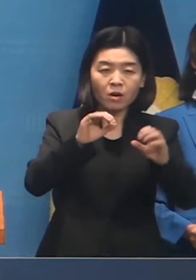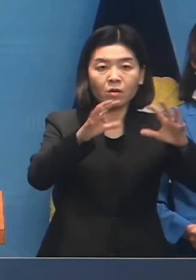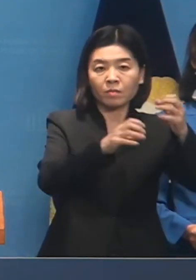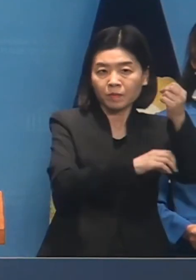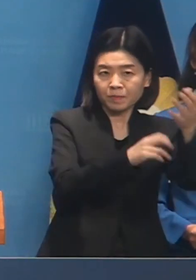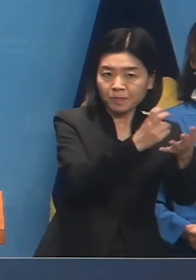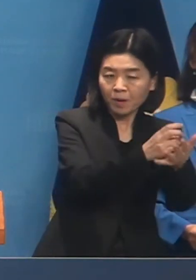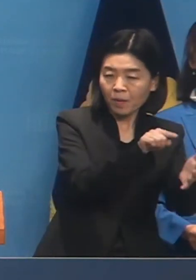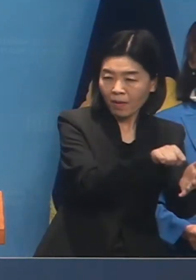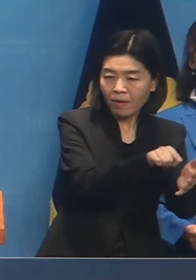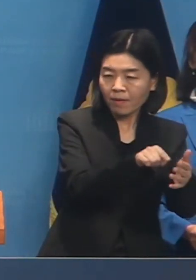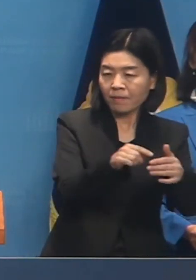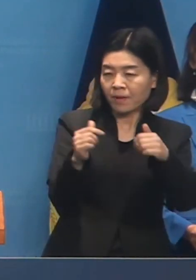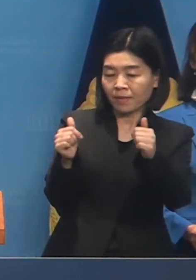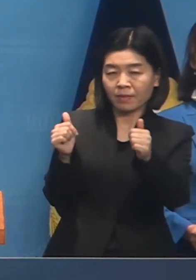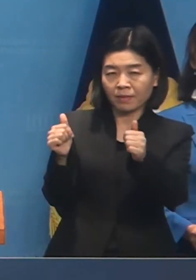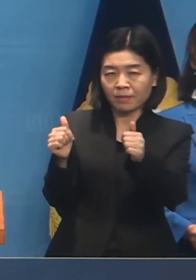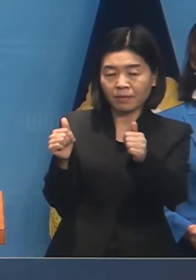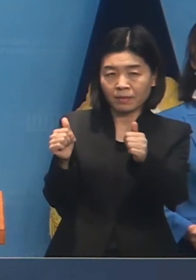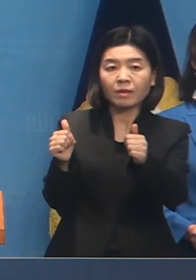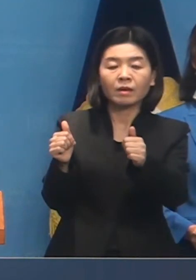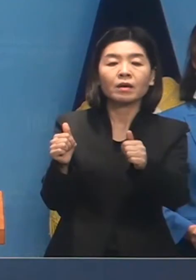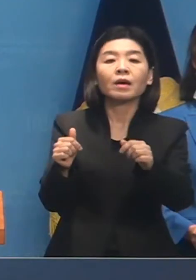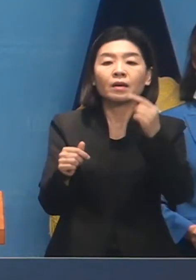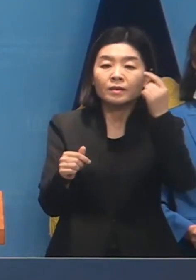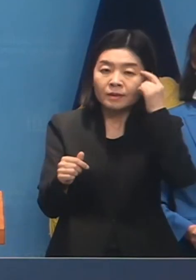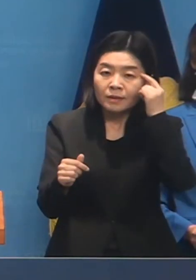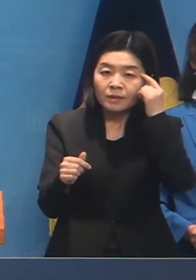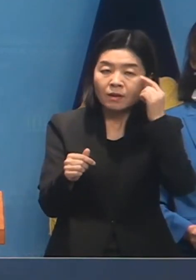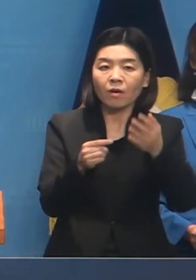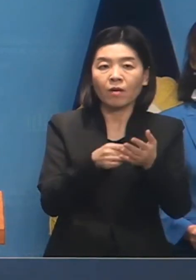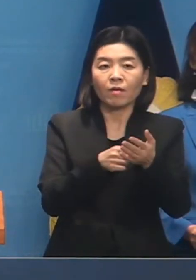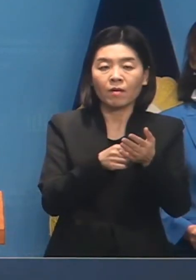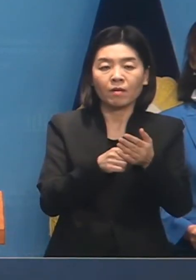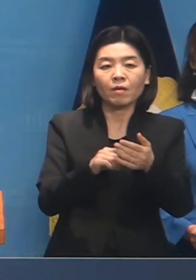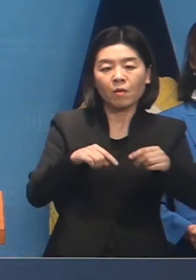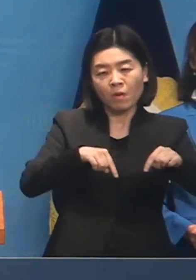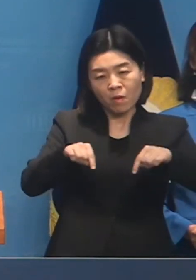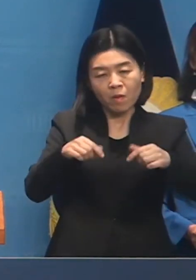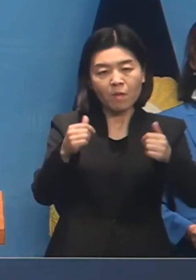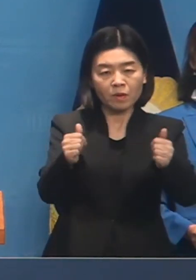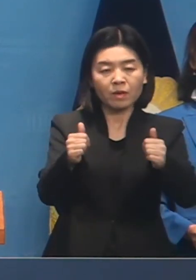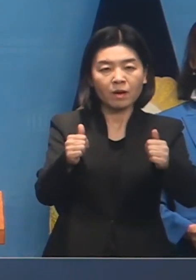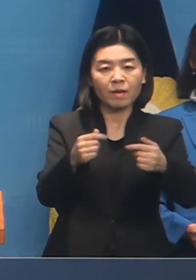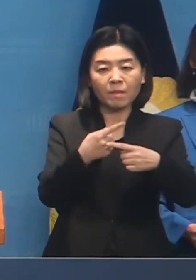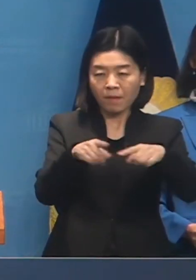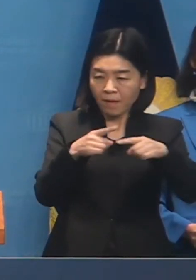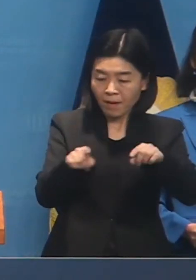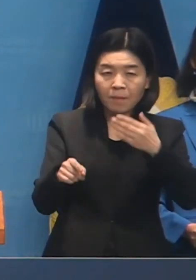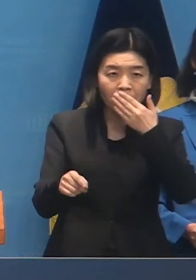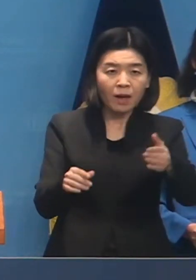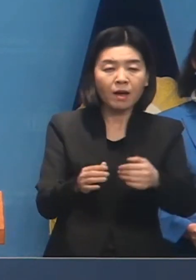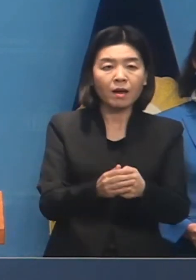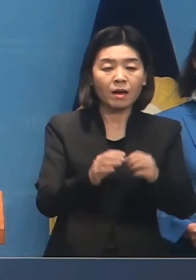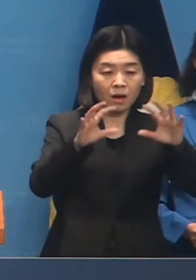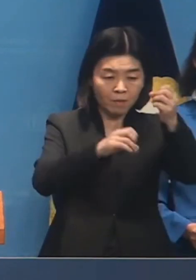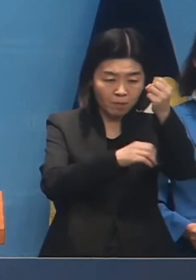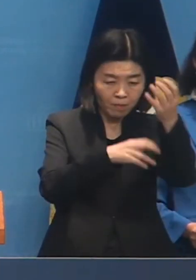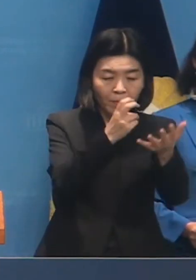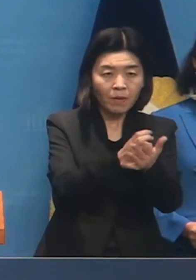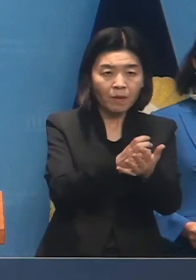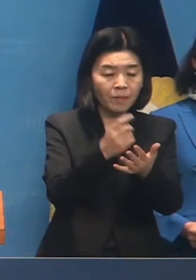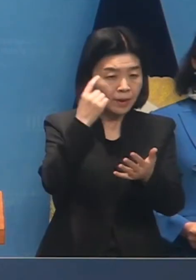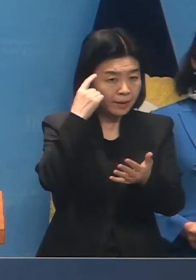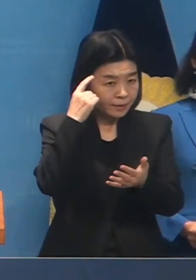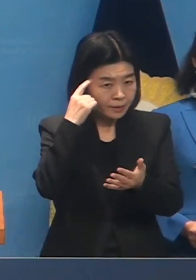경우 헌법재판소가 마지막 방어선으로 기능할 수 있도록 하겠습니다. 이를 통해 헌법적 가치와